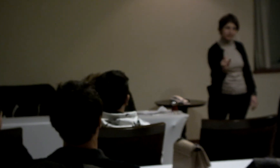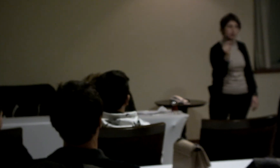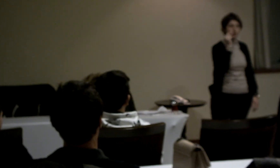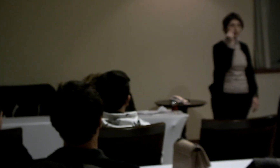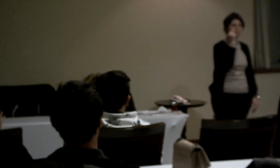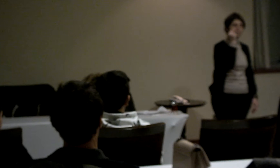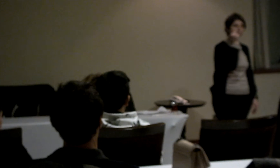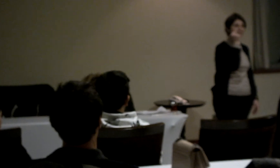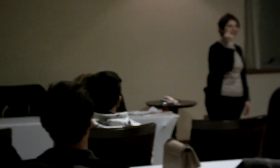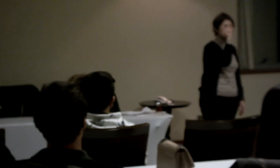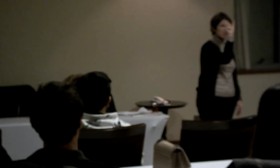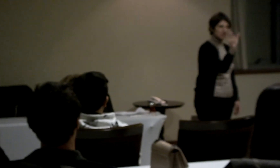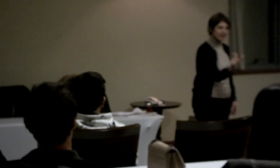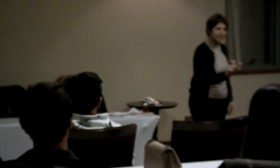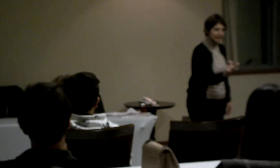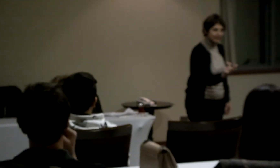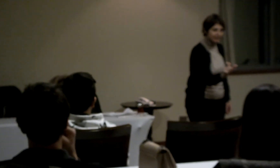Şu birey kişi demek.